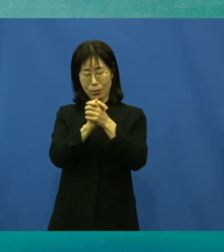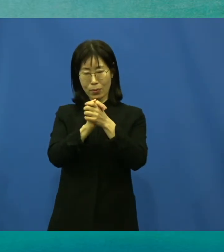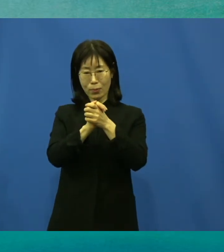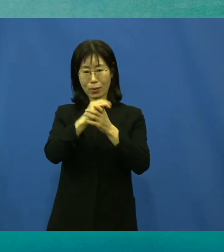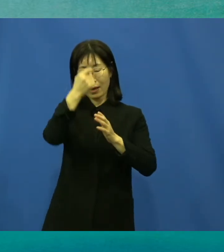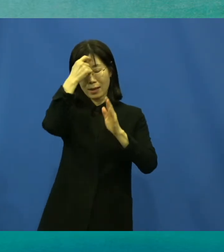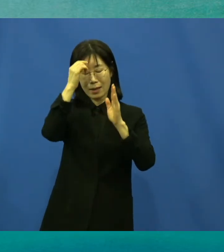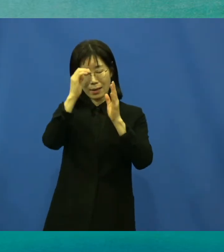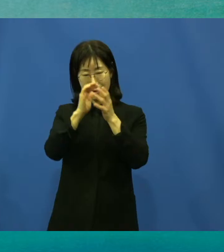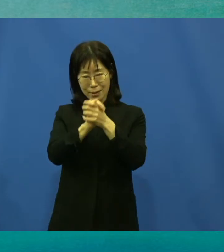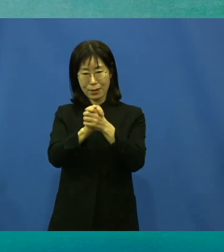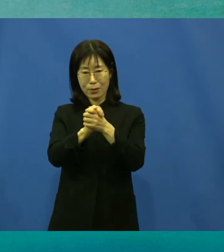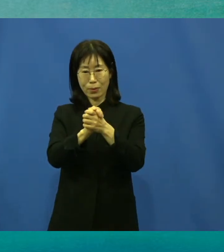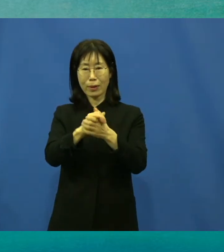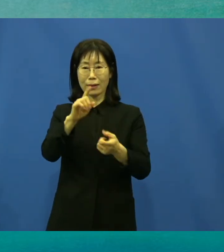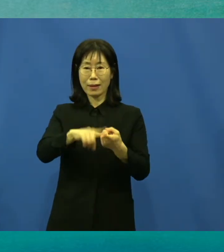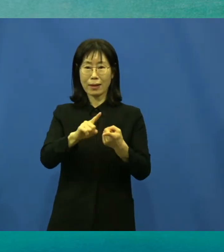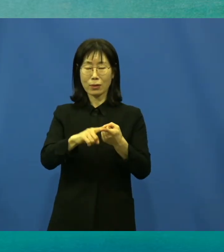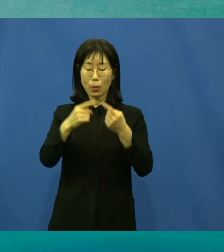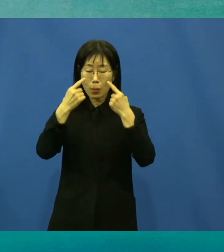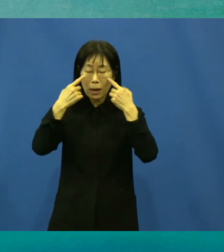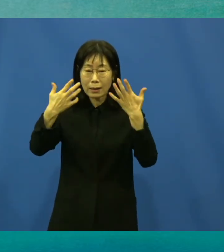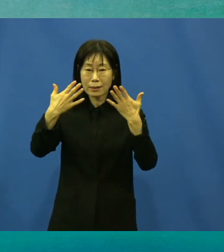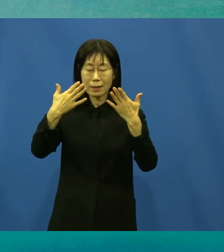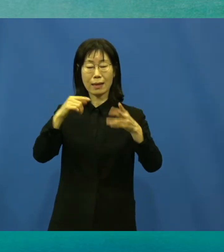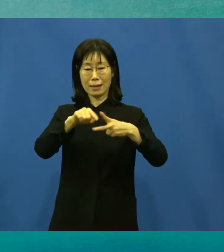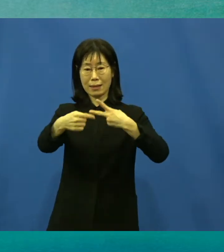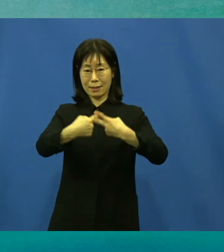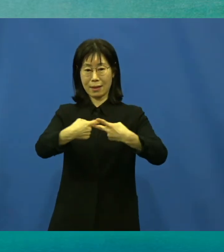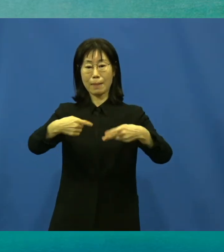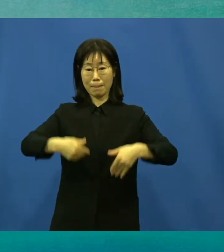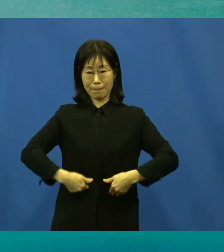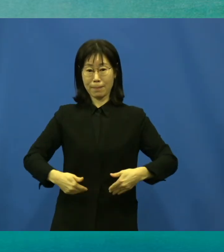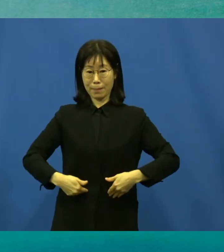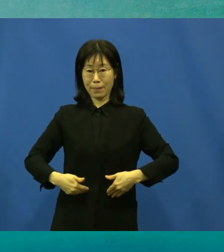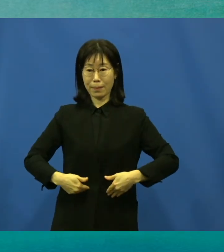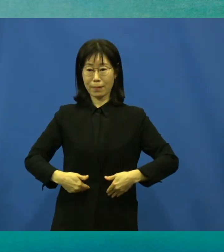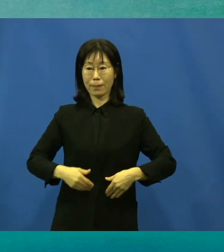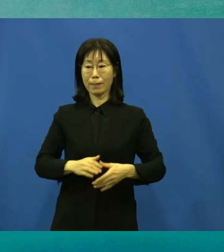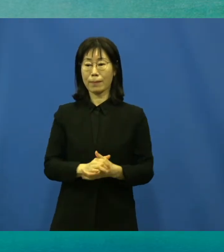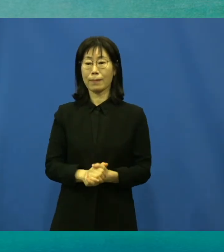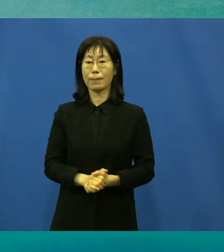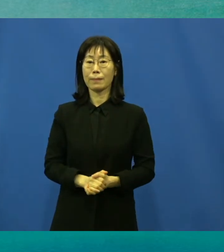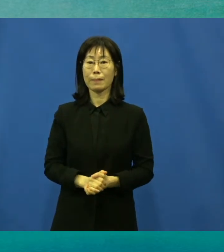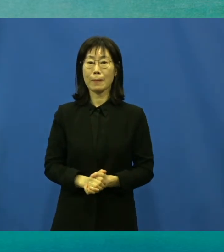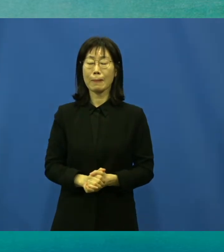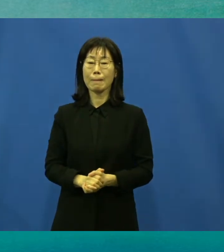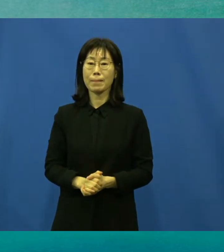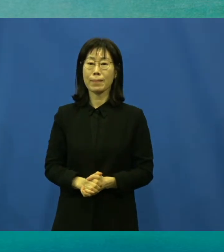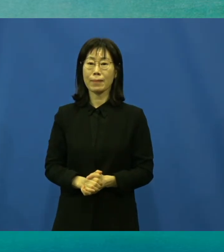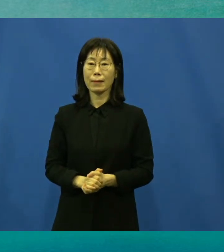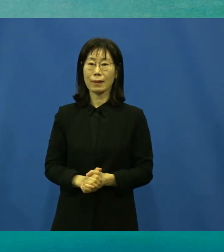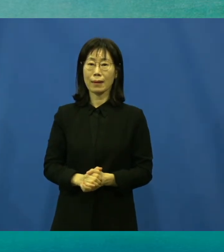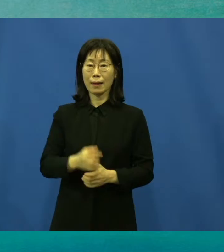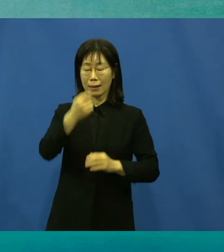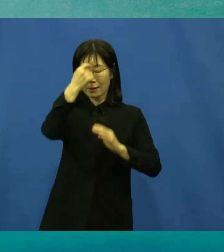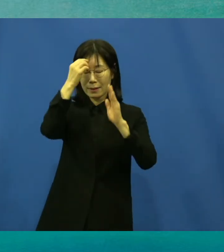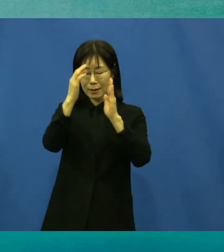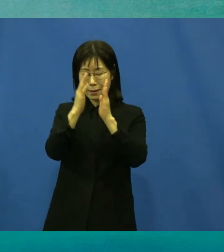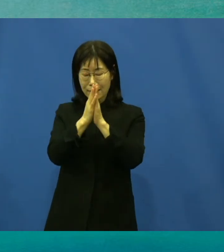기도를 본래의 자리로 돌려놓지 않으면 모든 것이 혼란스러워집니다. 삶이 공회전을 하는